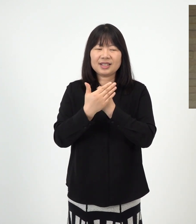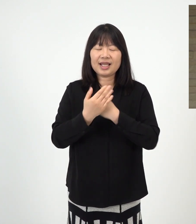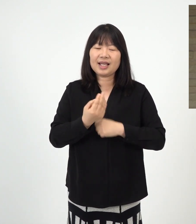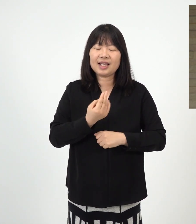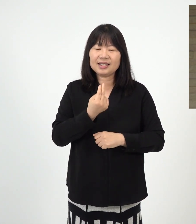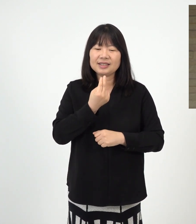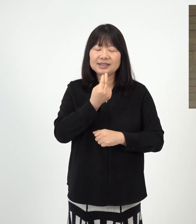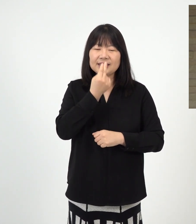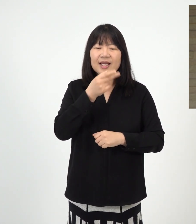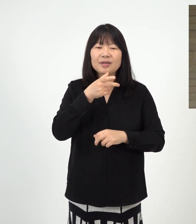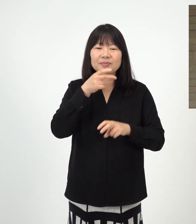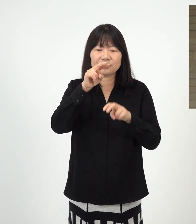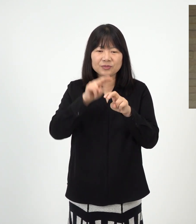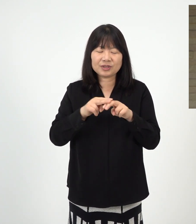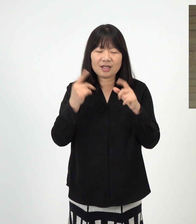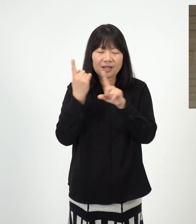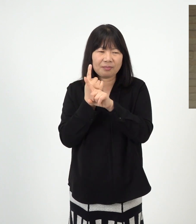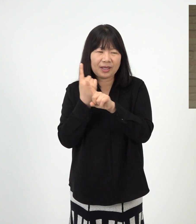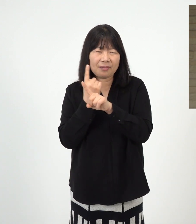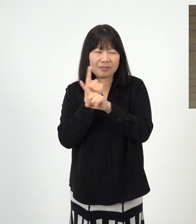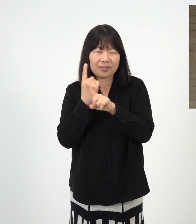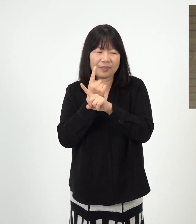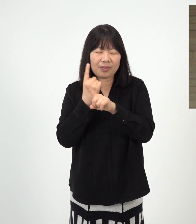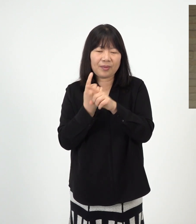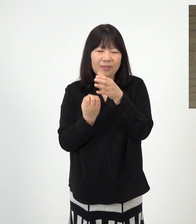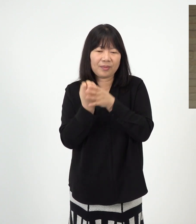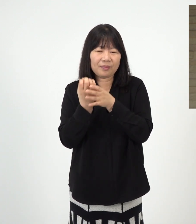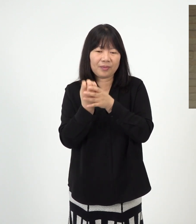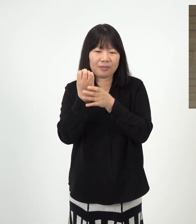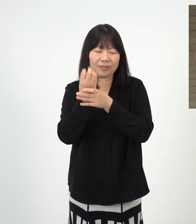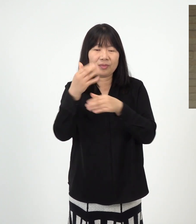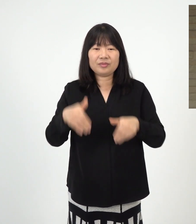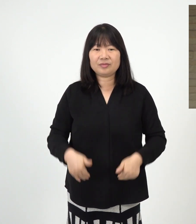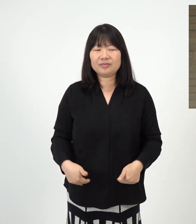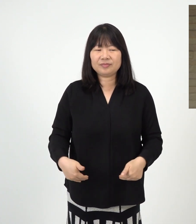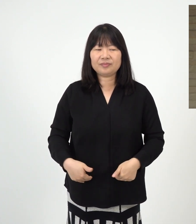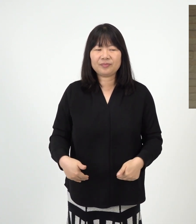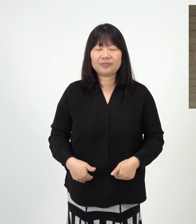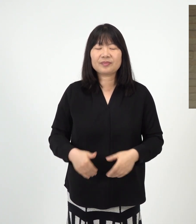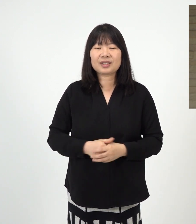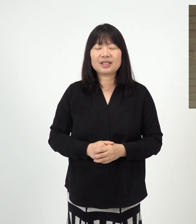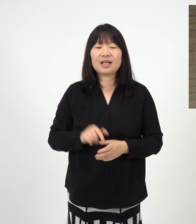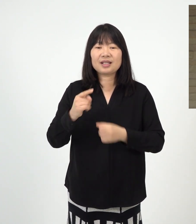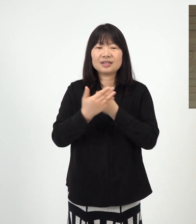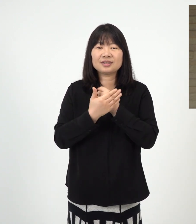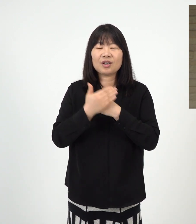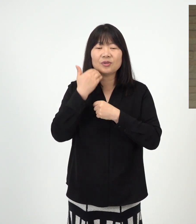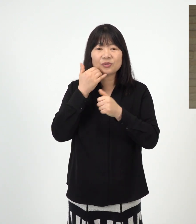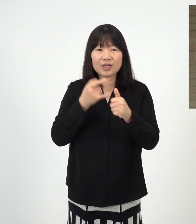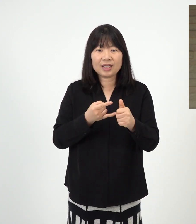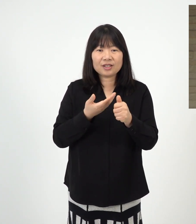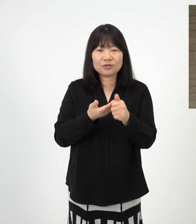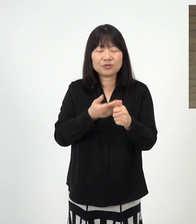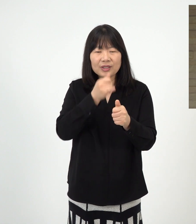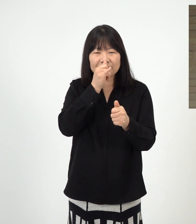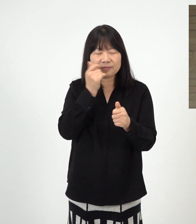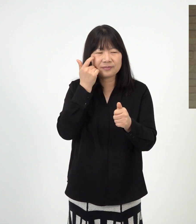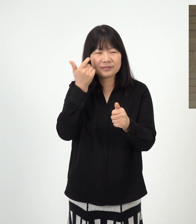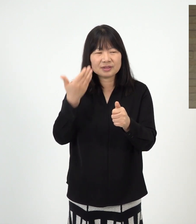샘물이 매일같이 퐁퐁퐁 올라와야 돼요. 그런데 그 은혜는 누구에게만 주어지는 은혜죠?